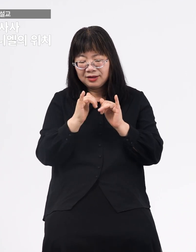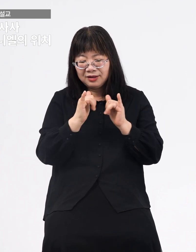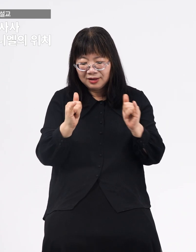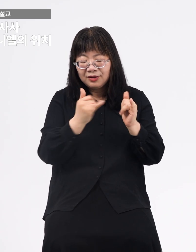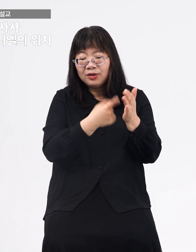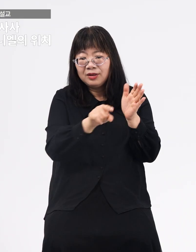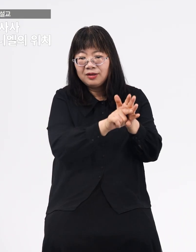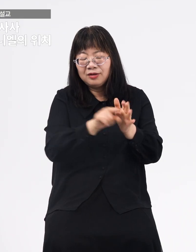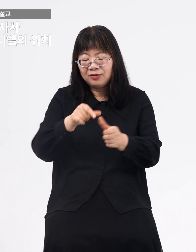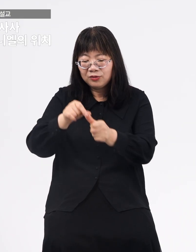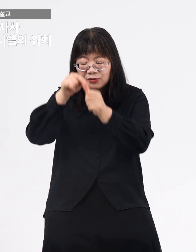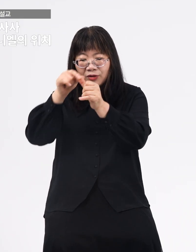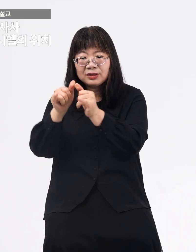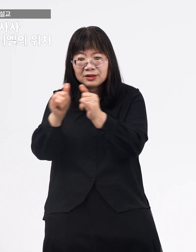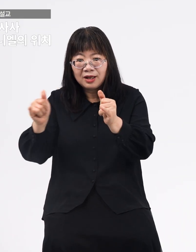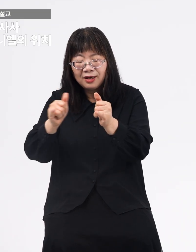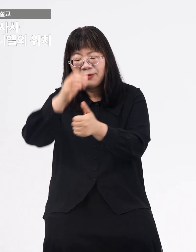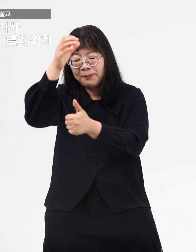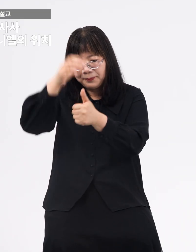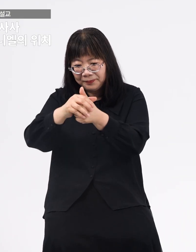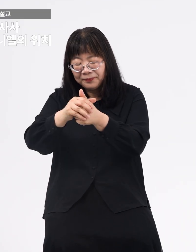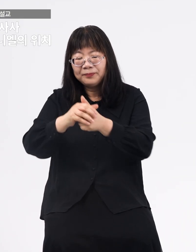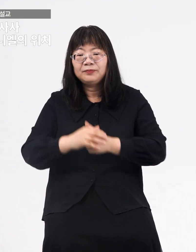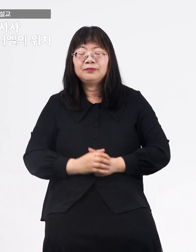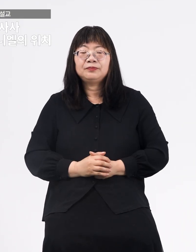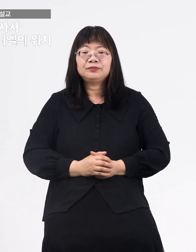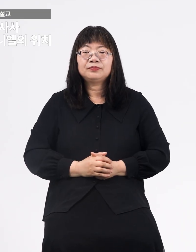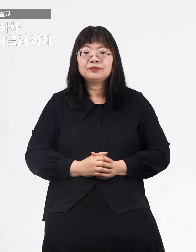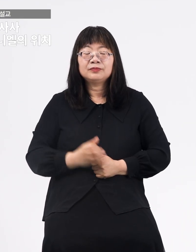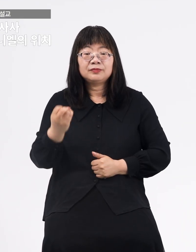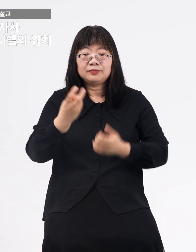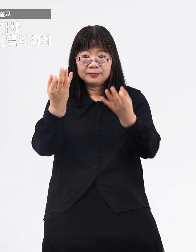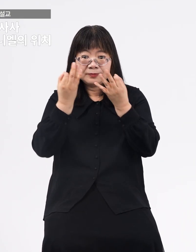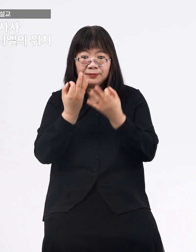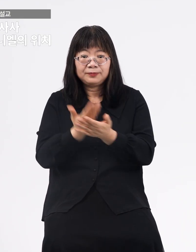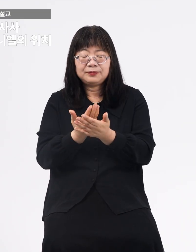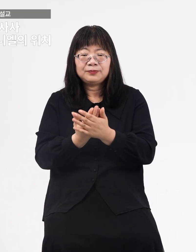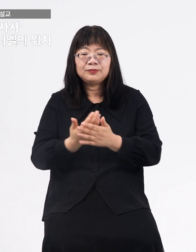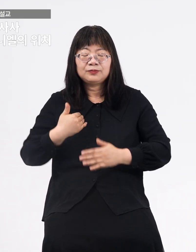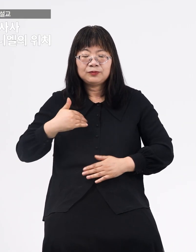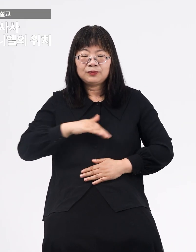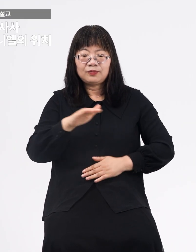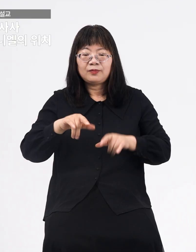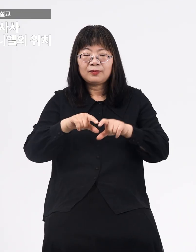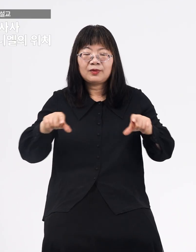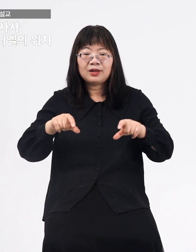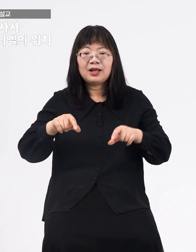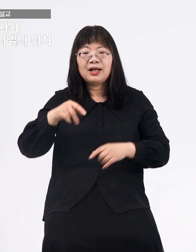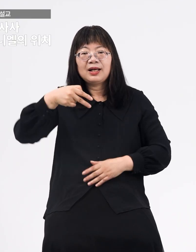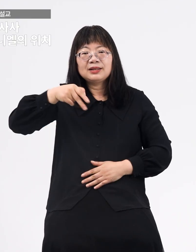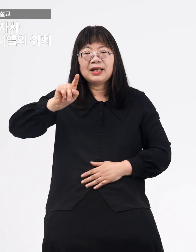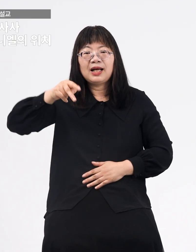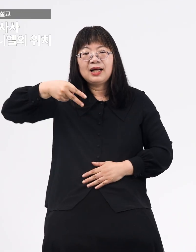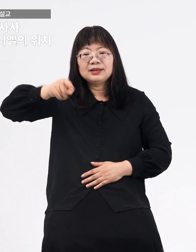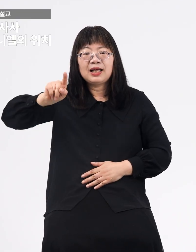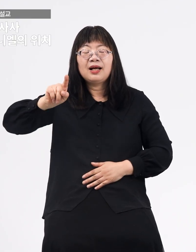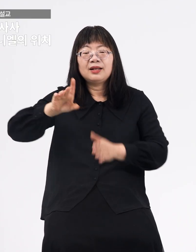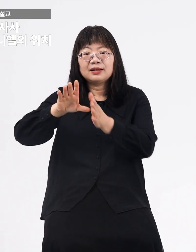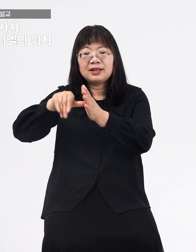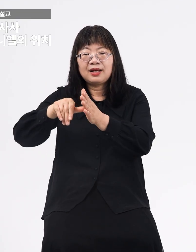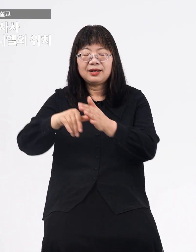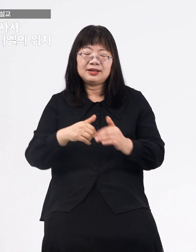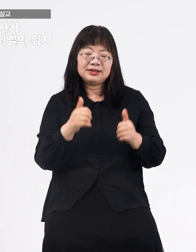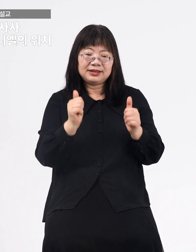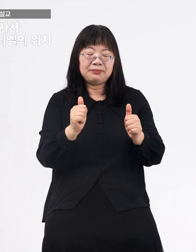자손을 위하여 구원자를 세워. 자, 앞을 보세요. 우리가 보통 사사할 때는